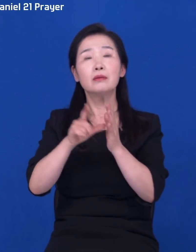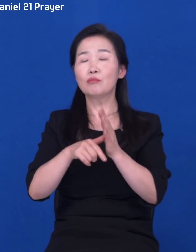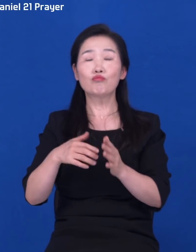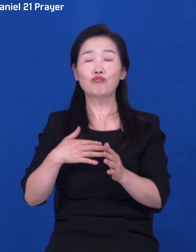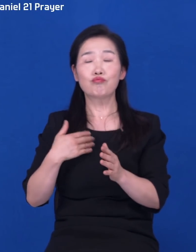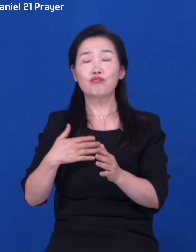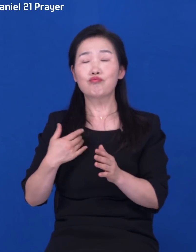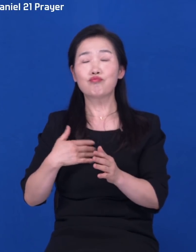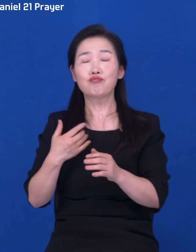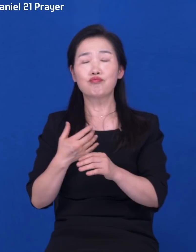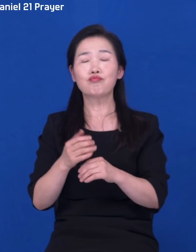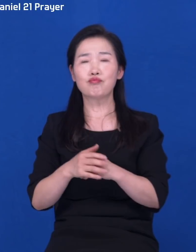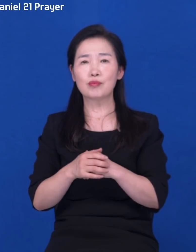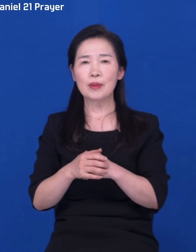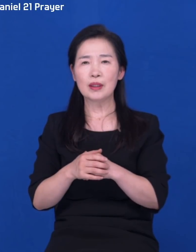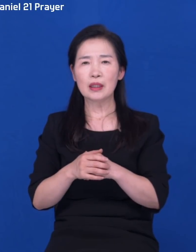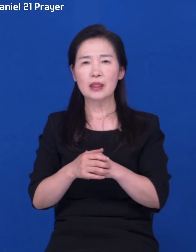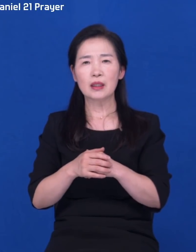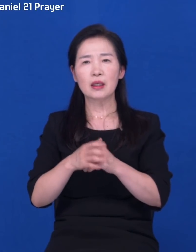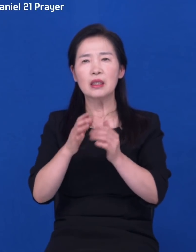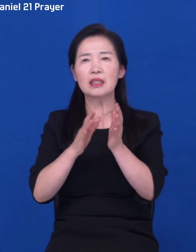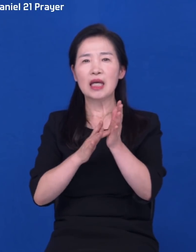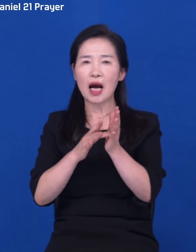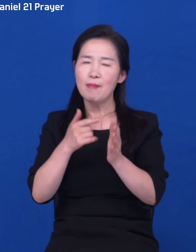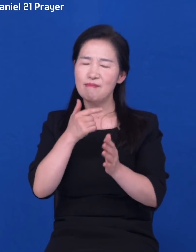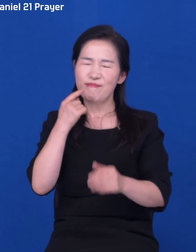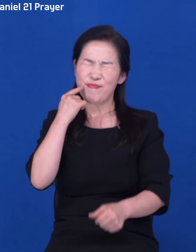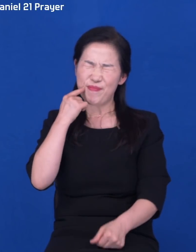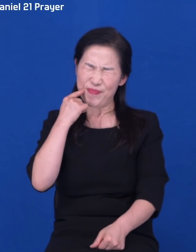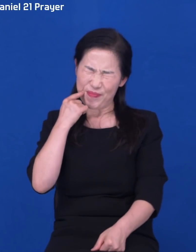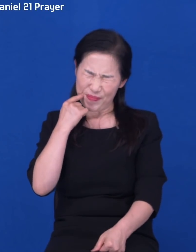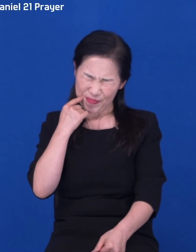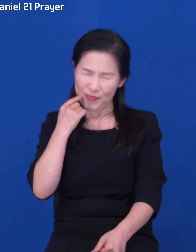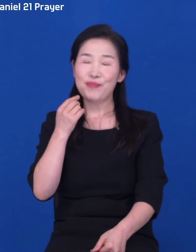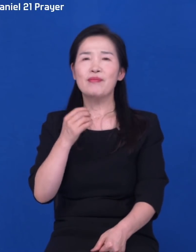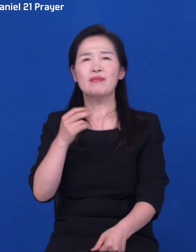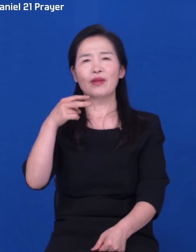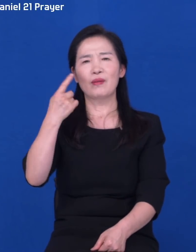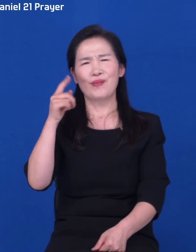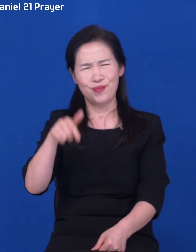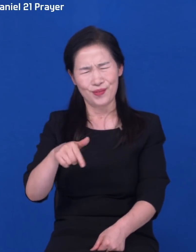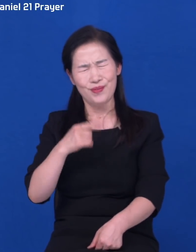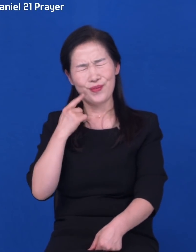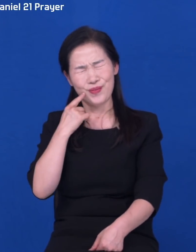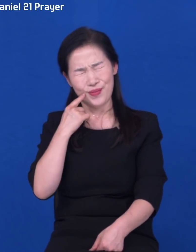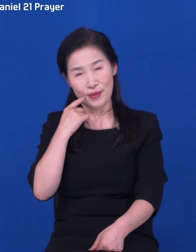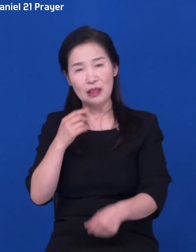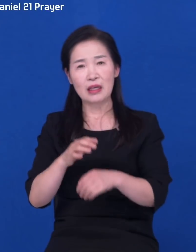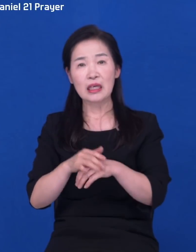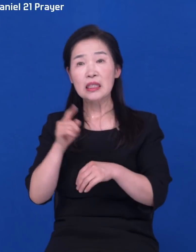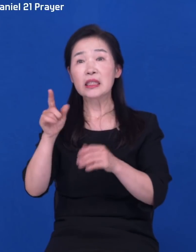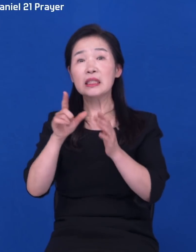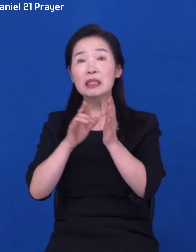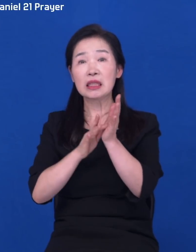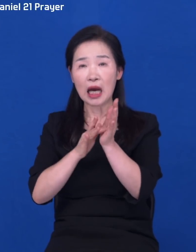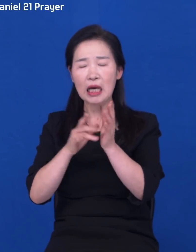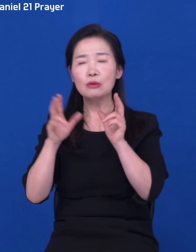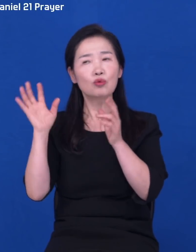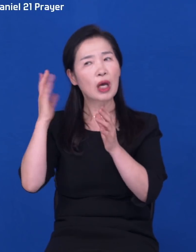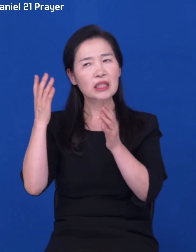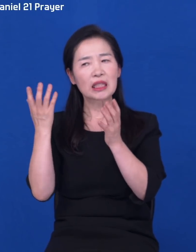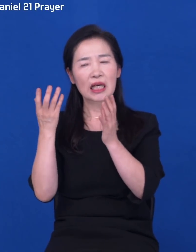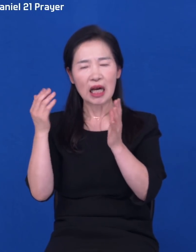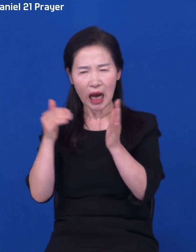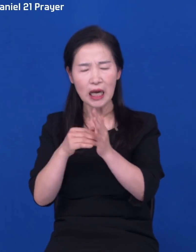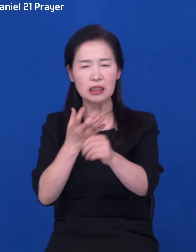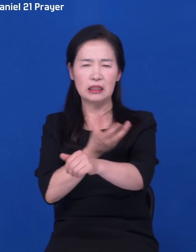이제 시작하게 됐는데 약이 굉장히 독한 약이었어요. 그 약들을 지금 최근까지 이제 계속 맞았던 약인데